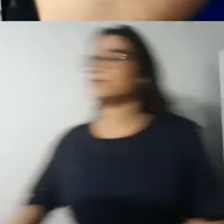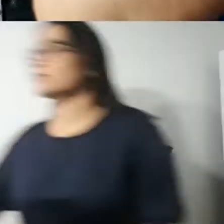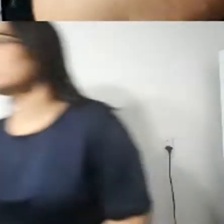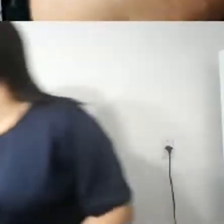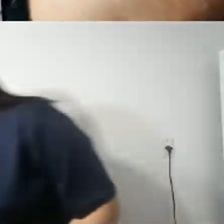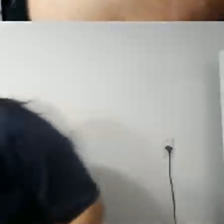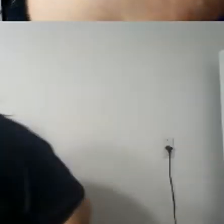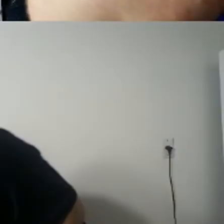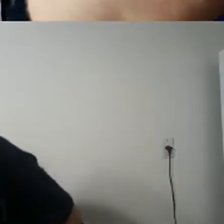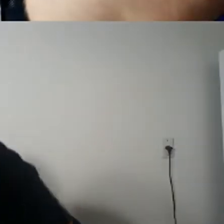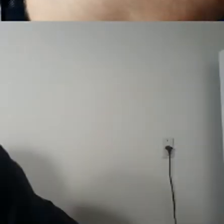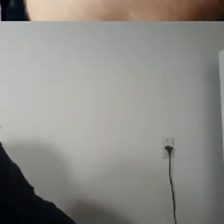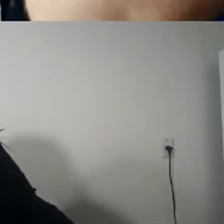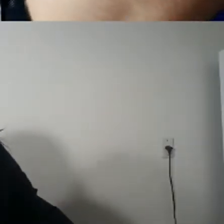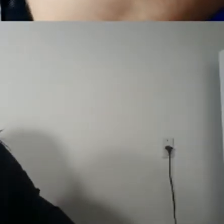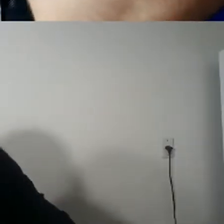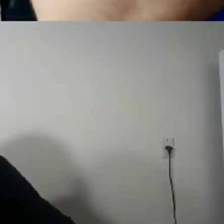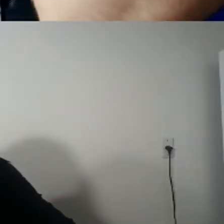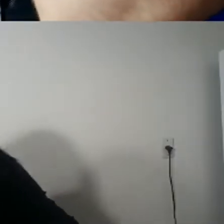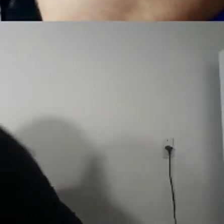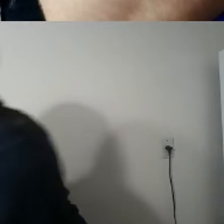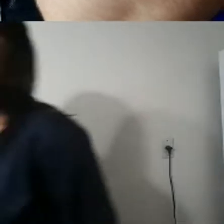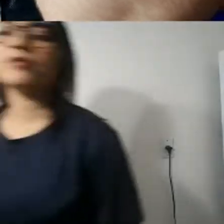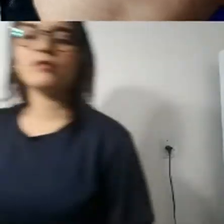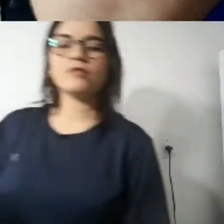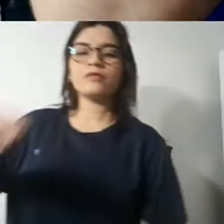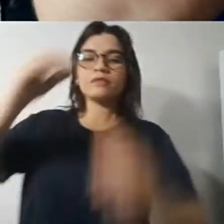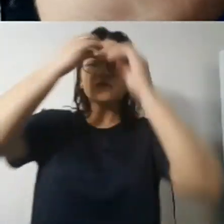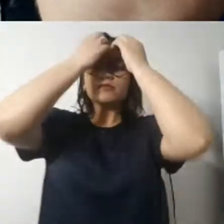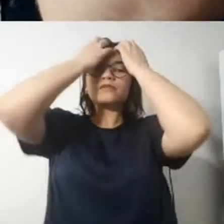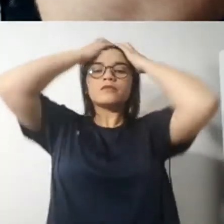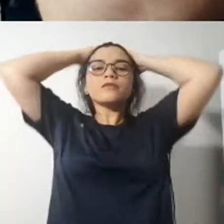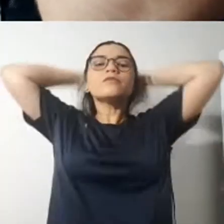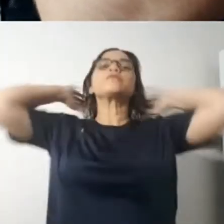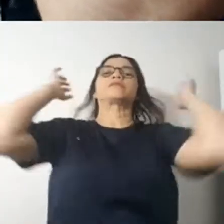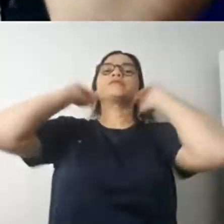Deixa eu resolver aqui, viu, gente? Isso acontece mesmo. É ao vivo.